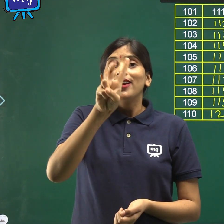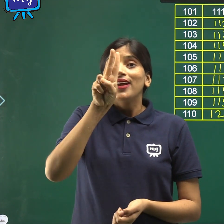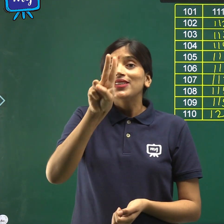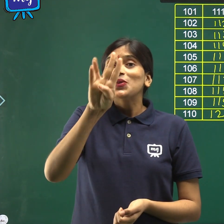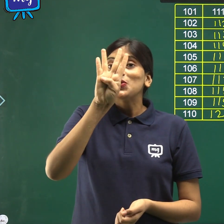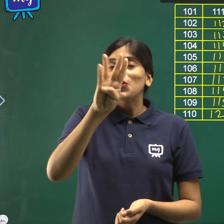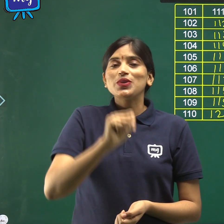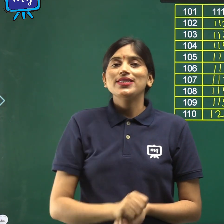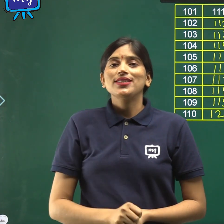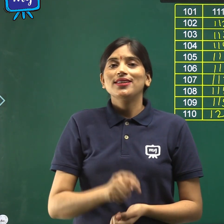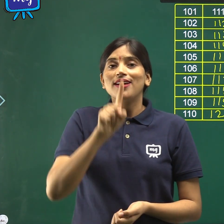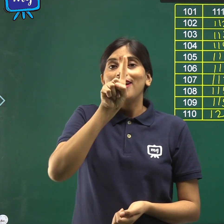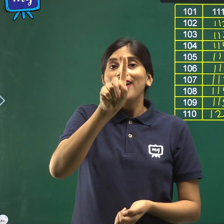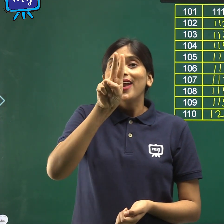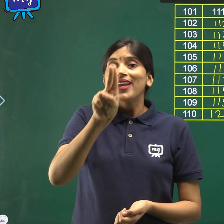124,